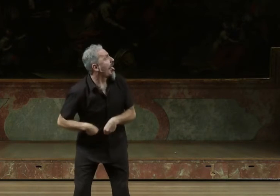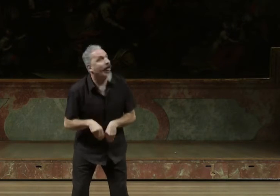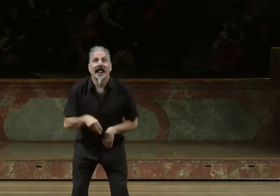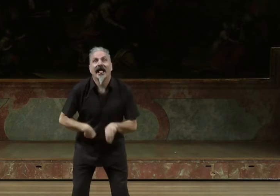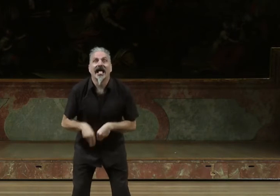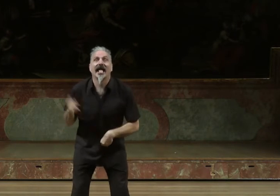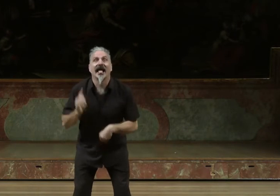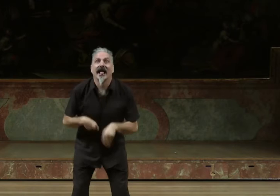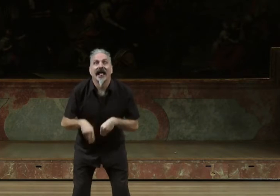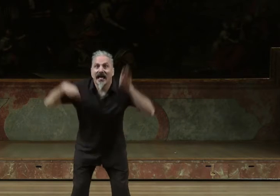Hunde,